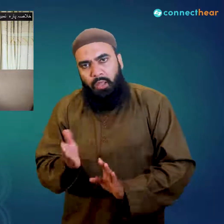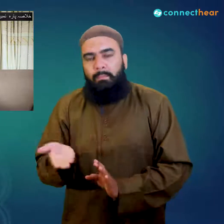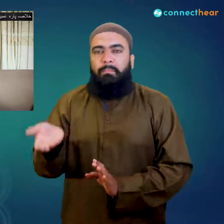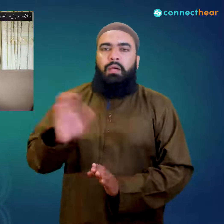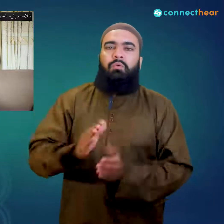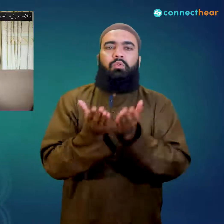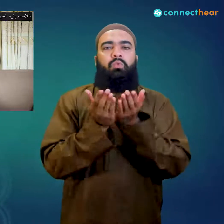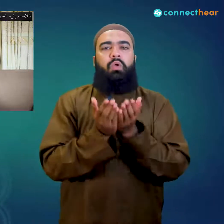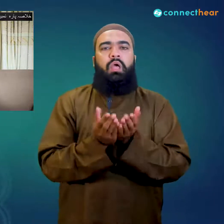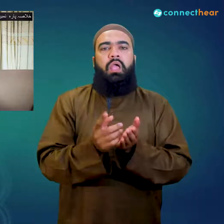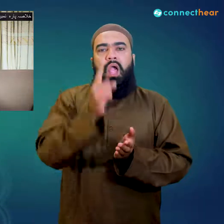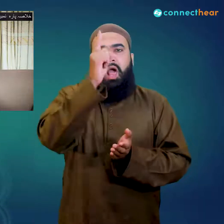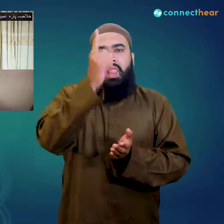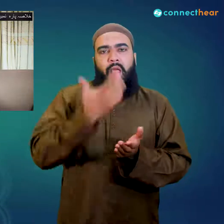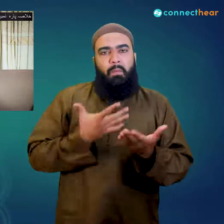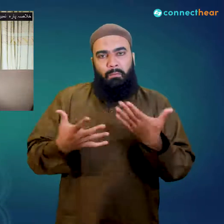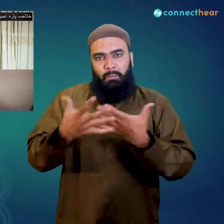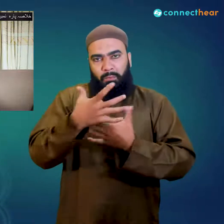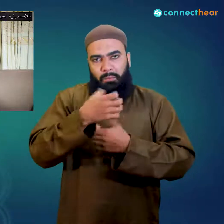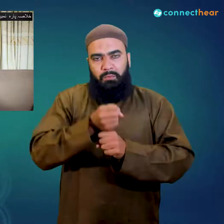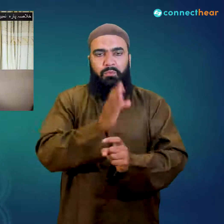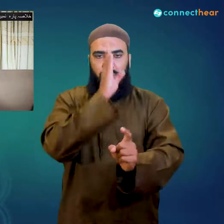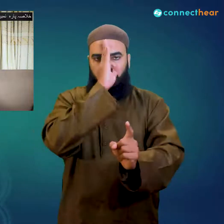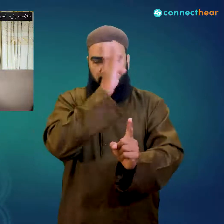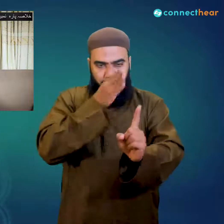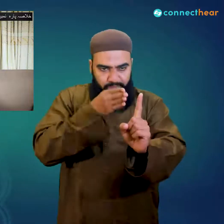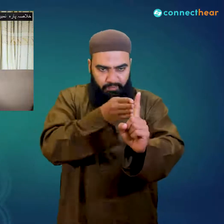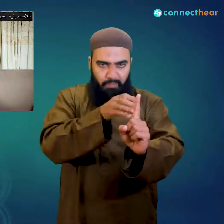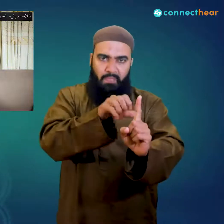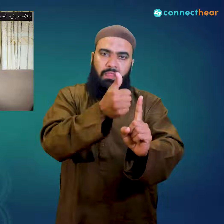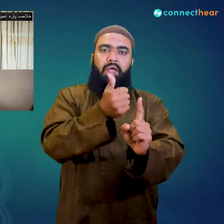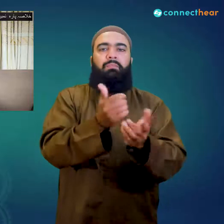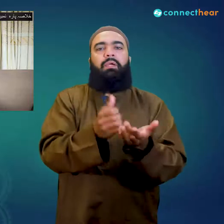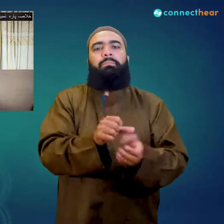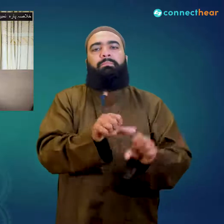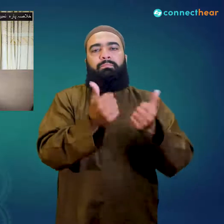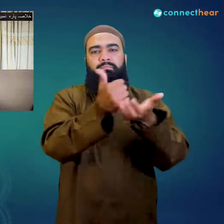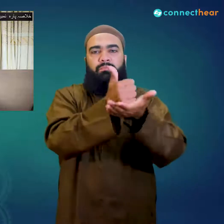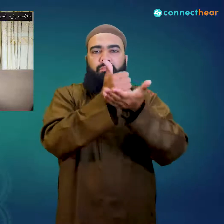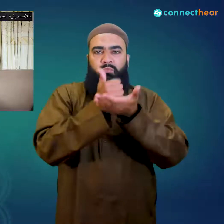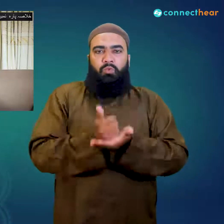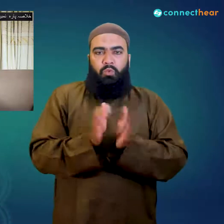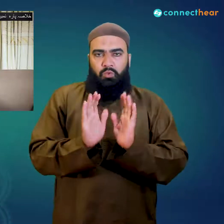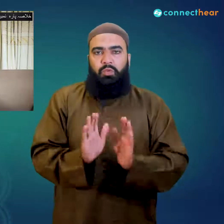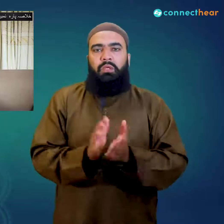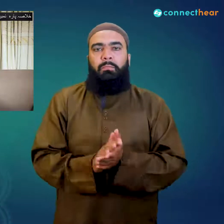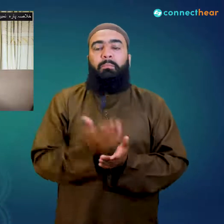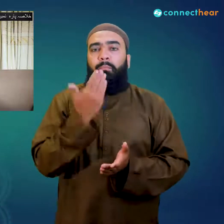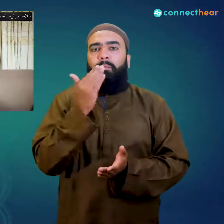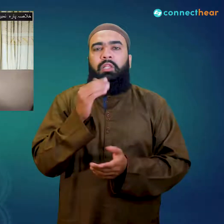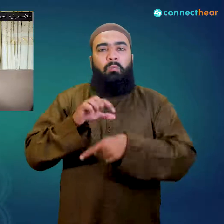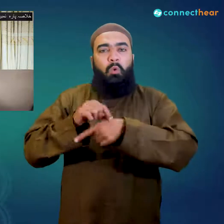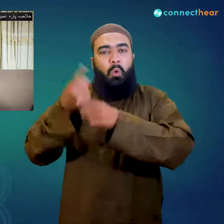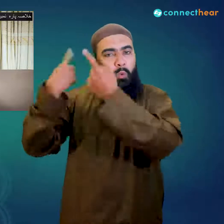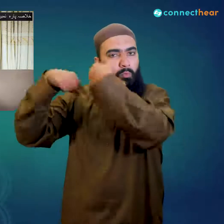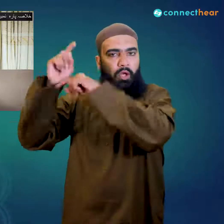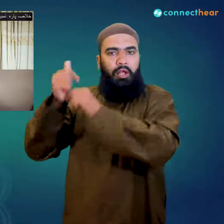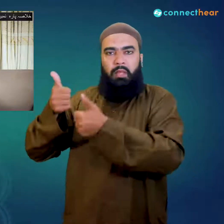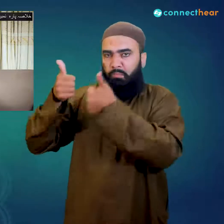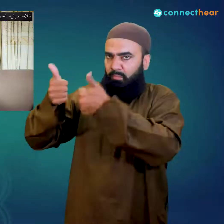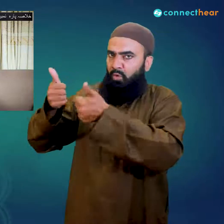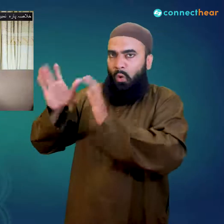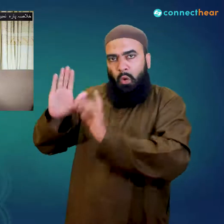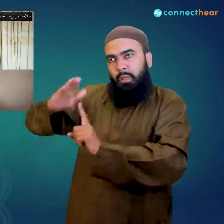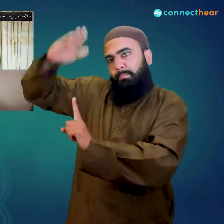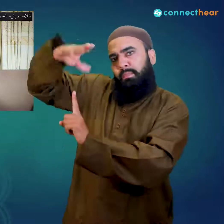کی دعا کی گئی، اور یہ صراط مستقیم ایسے لوگوں کا جس پر ماضی میں اللہ کے انعام یافتہ